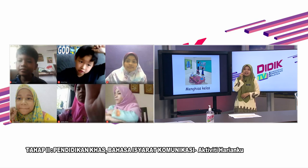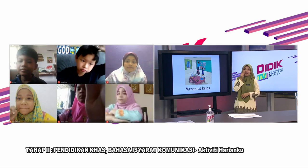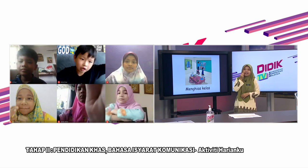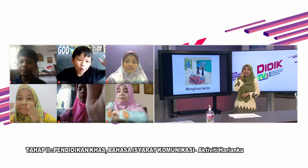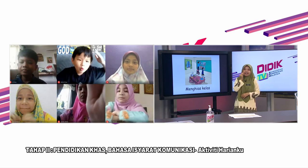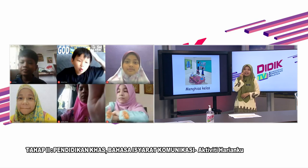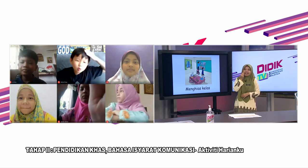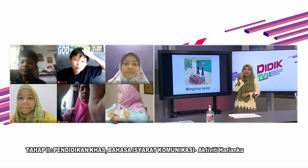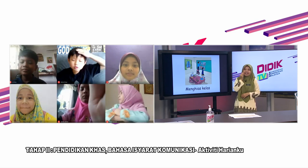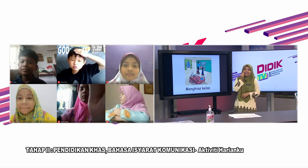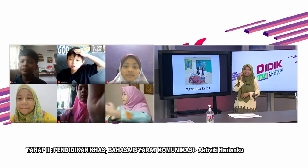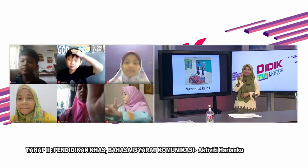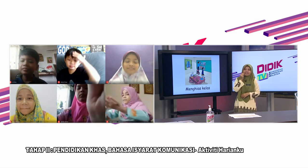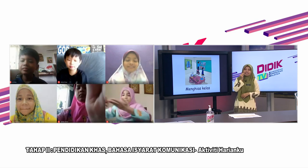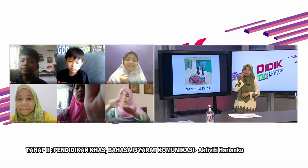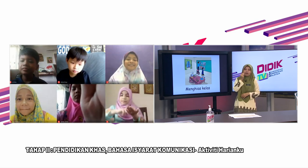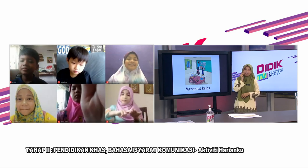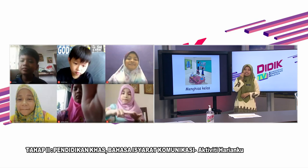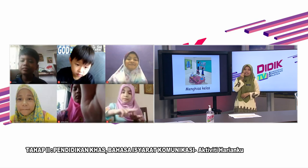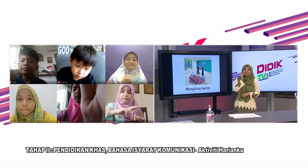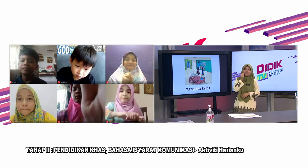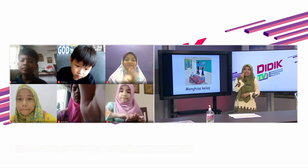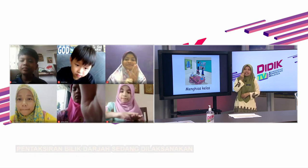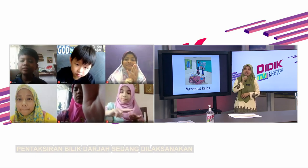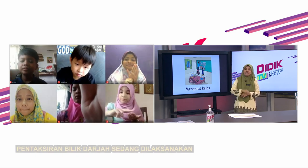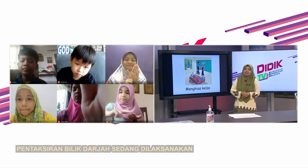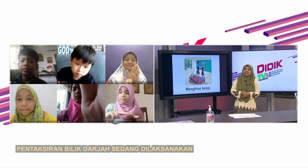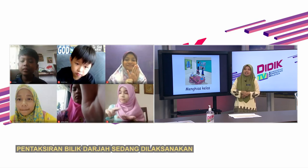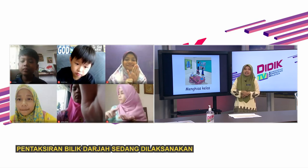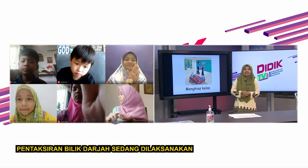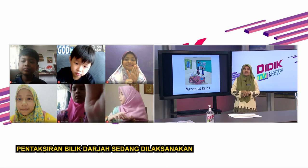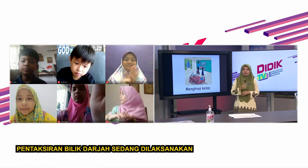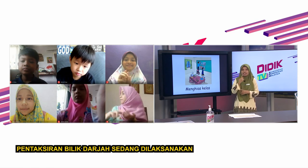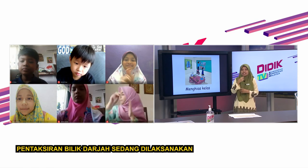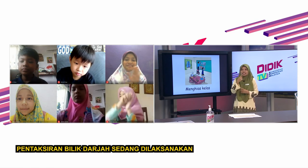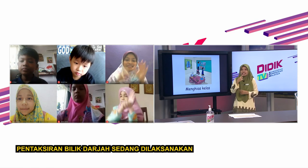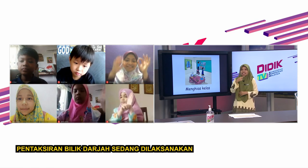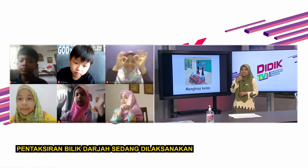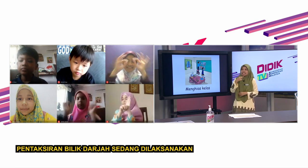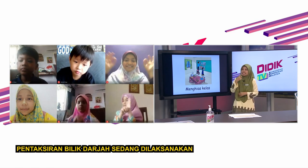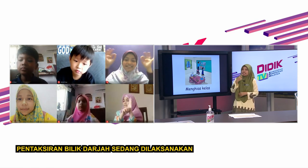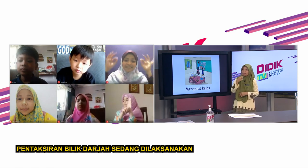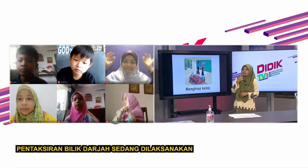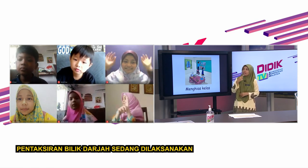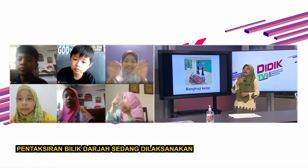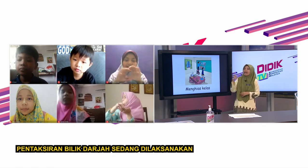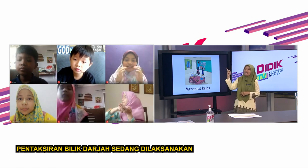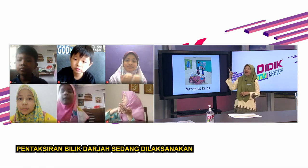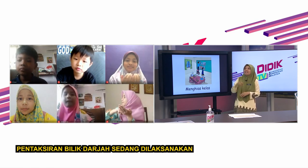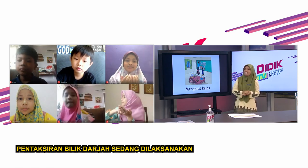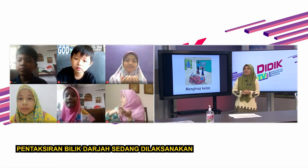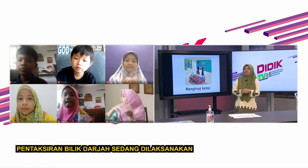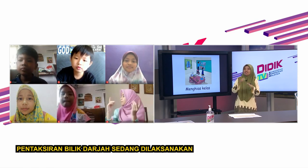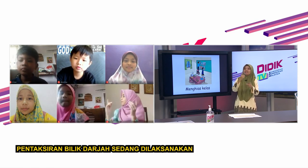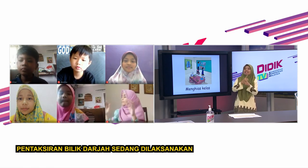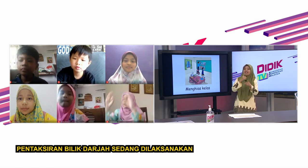Marisa. Okay. Tak dengar pun tak nampak. Marisa. Tu. Siapa tu? Siapa-siapa?